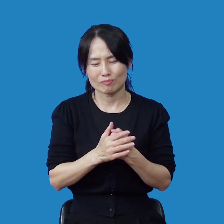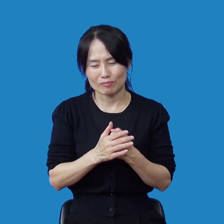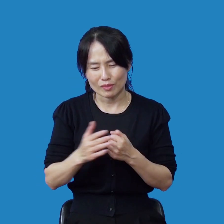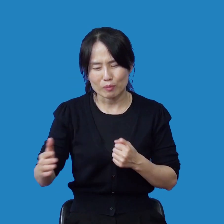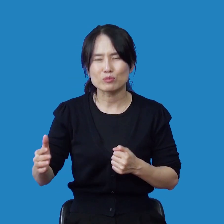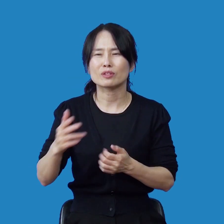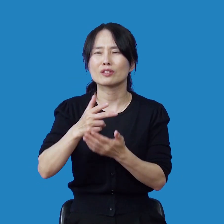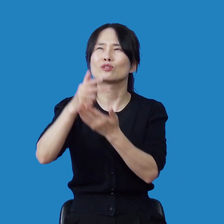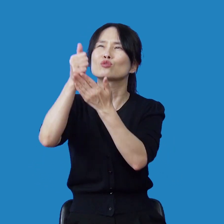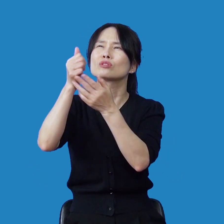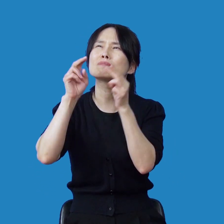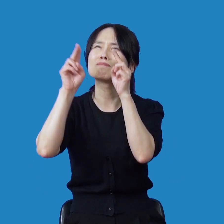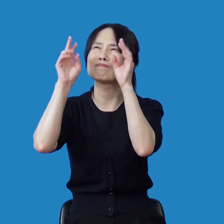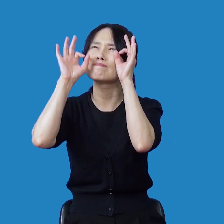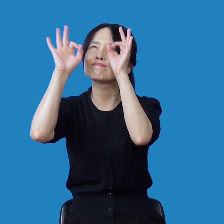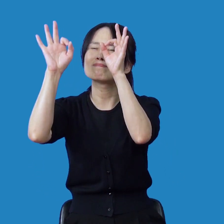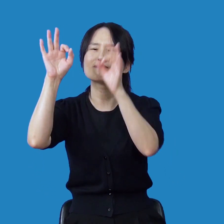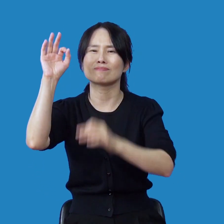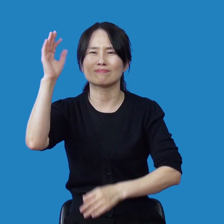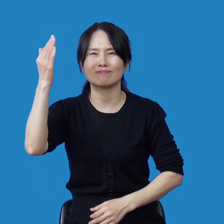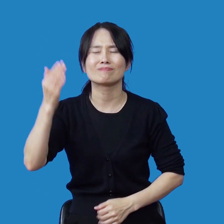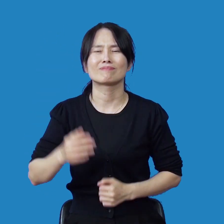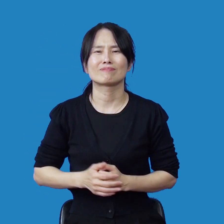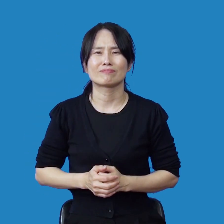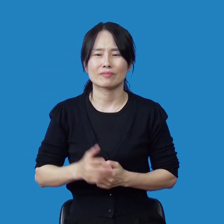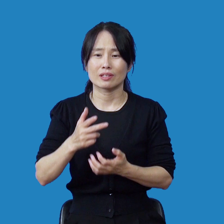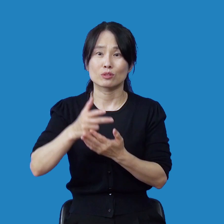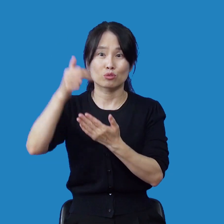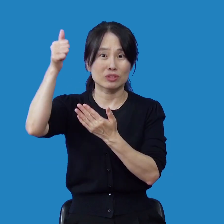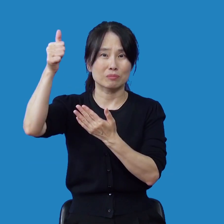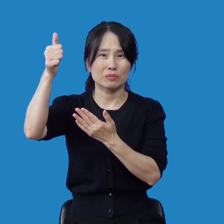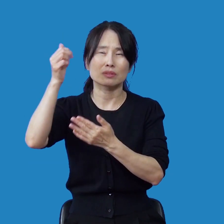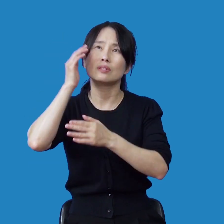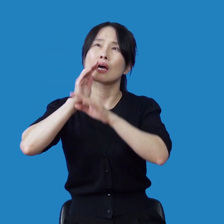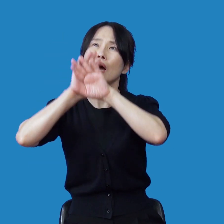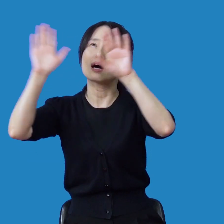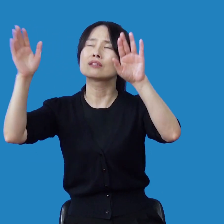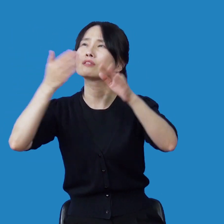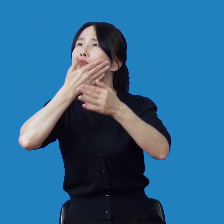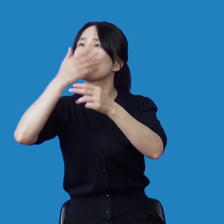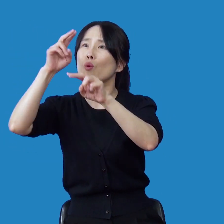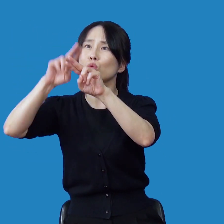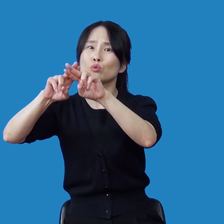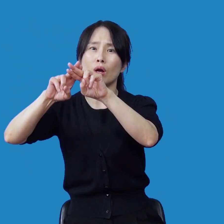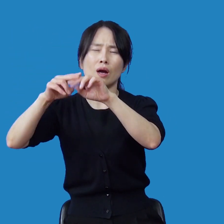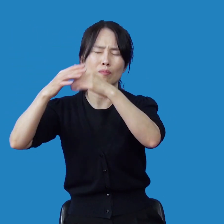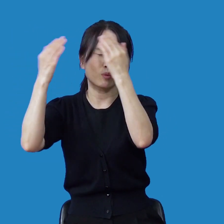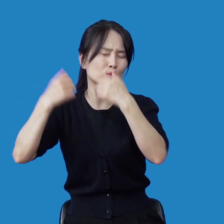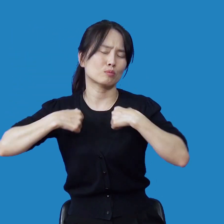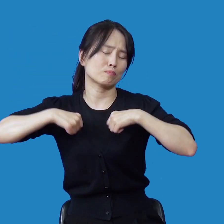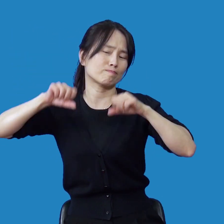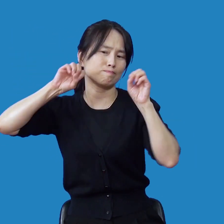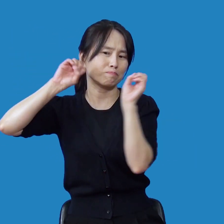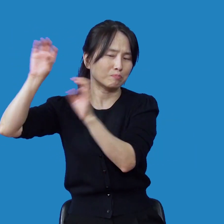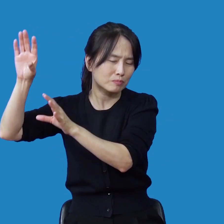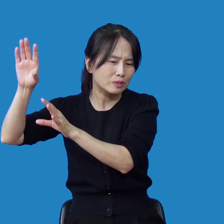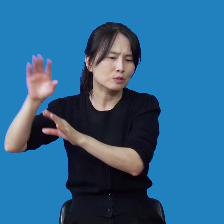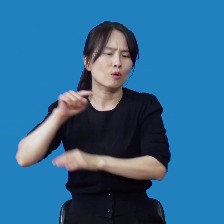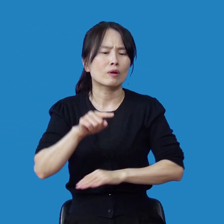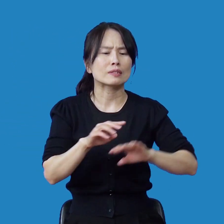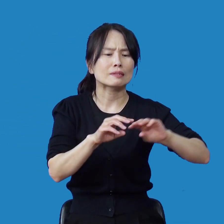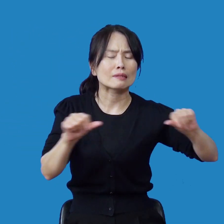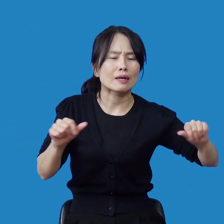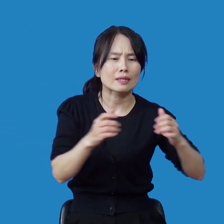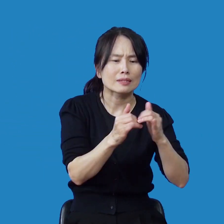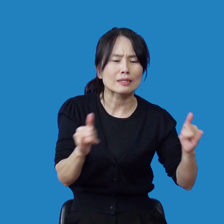주님을 바라보십시오. 우리 주님은 하늘의 보좌를 다 버리시고 이 땅에 우리의